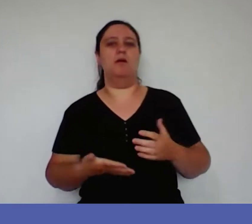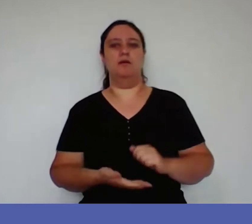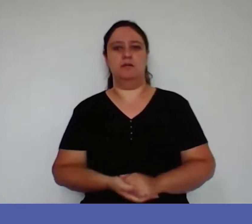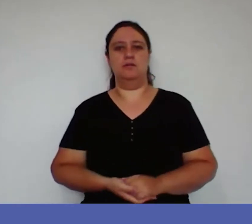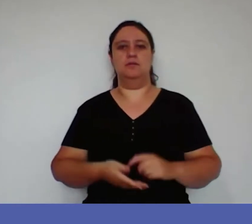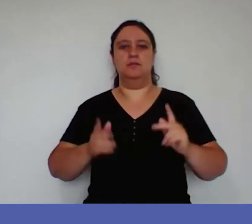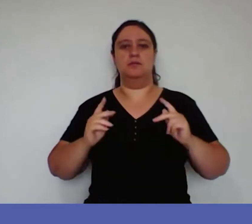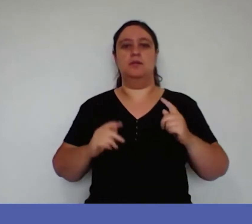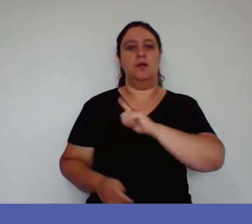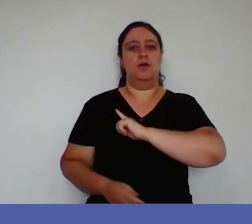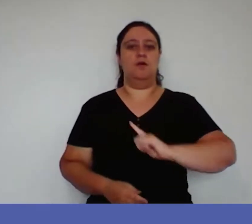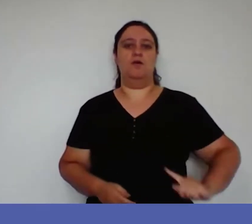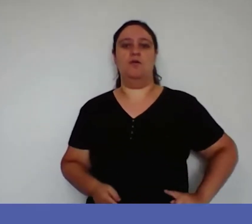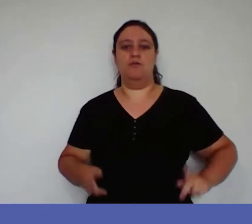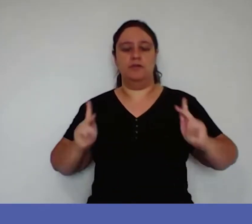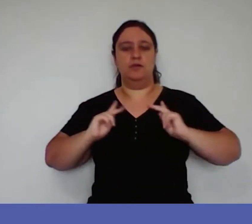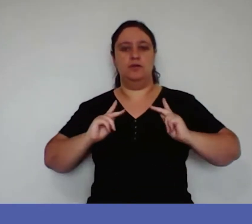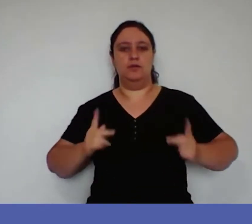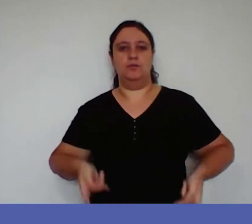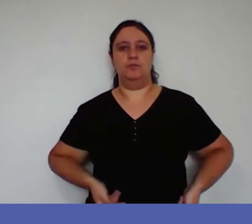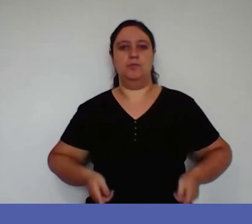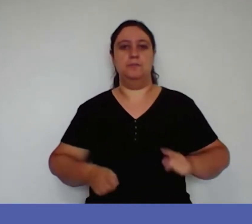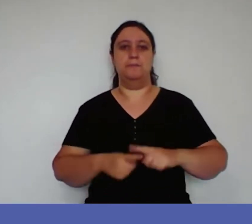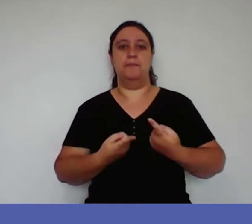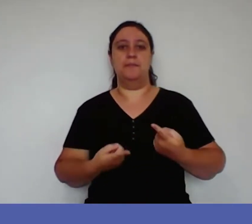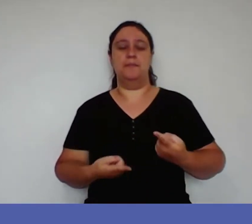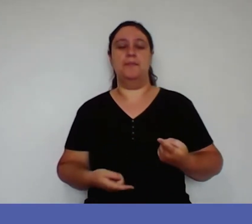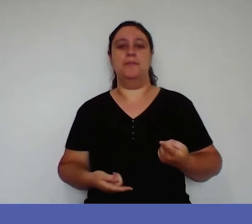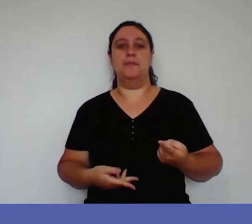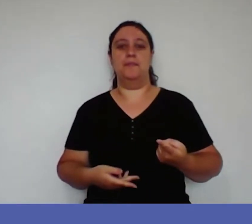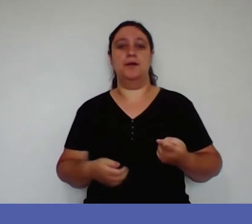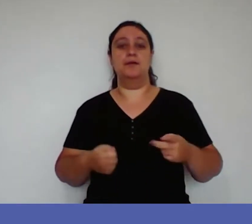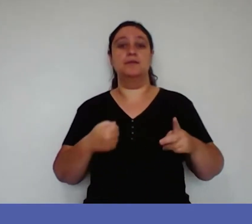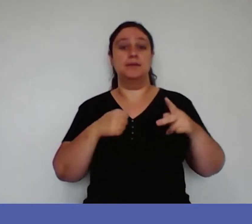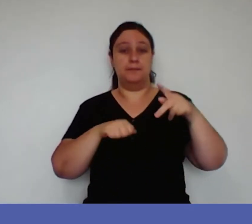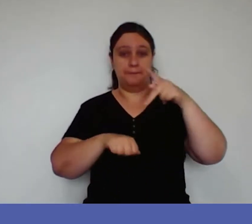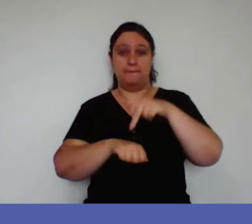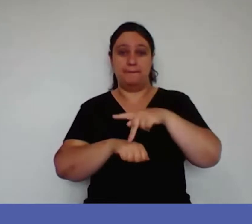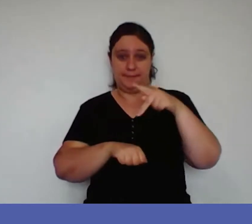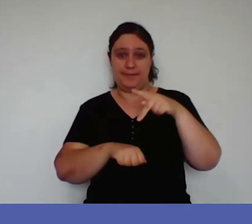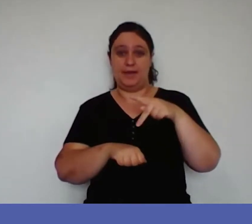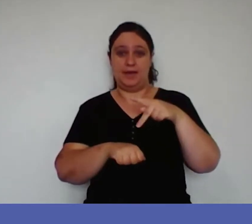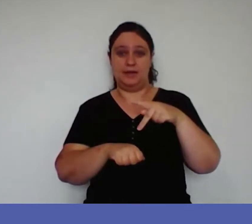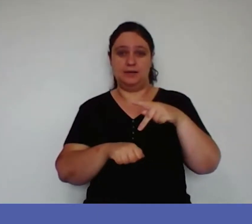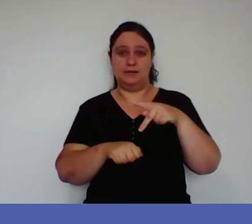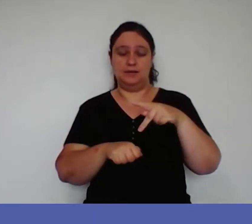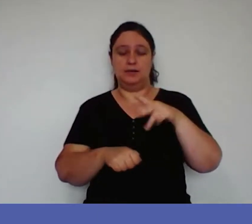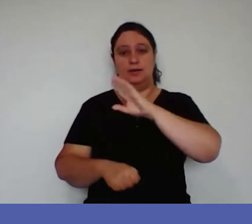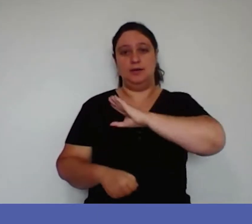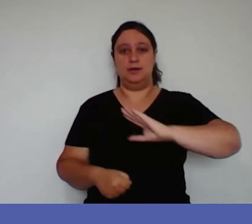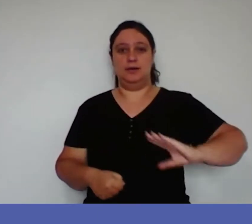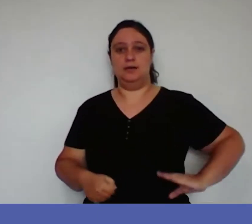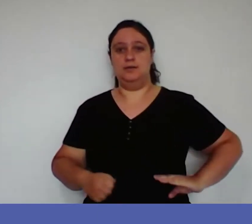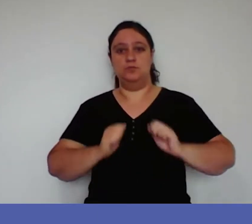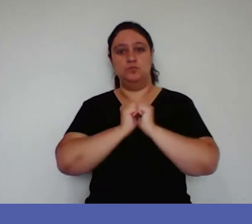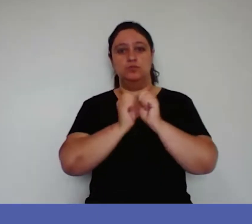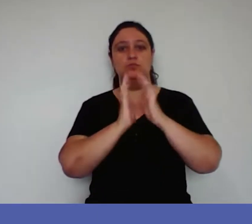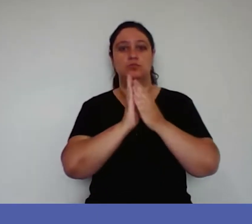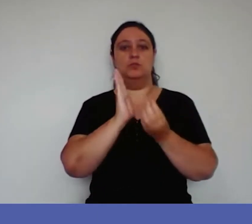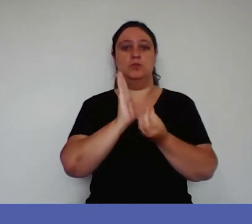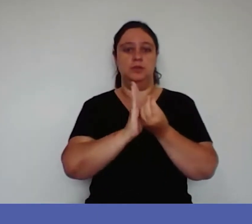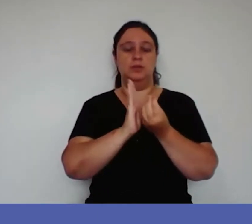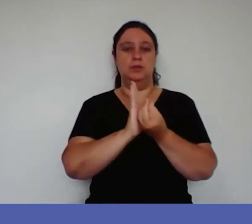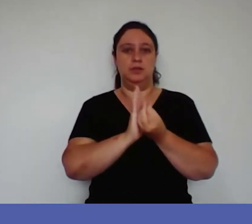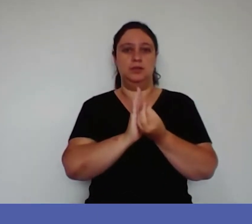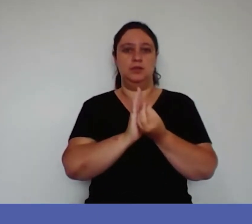Mas essa pedra, que é Cristo e a igreja, irá atingir os pés dessa estátua, parte